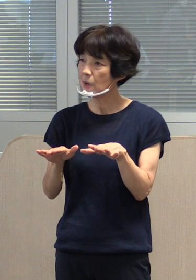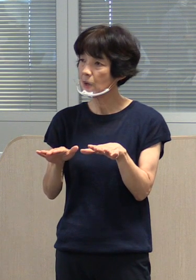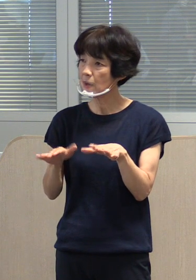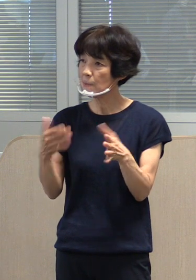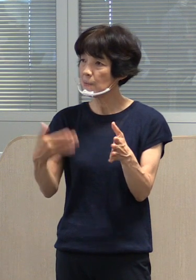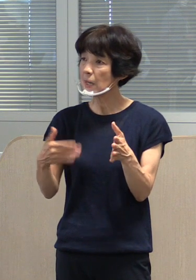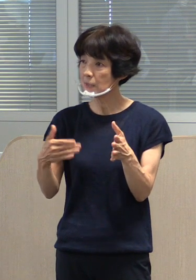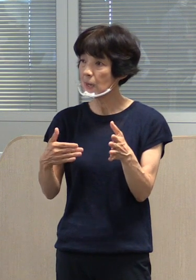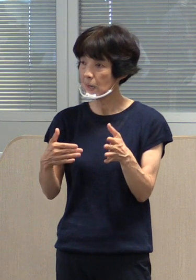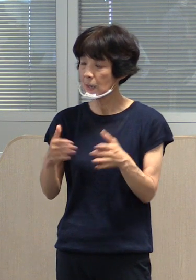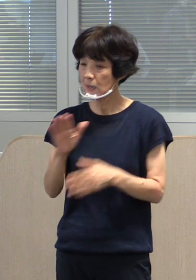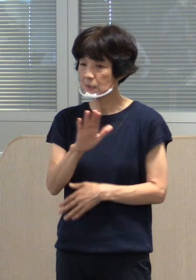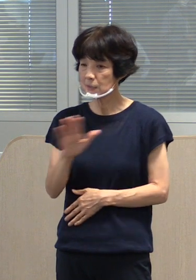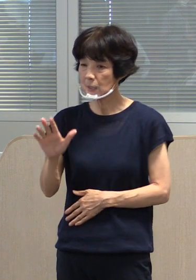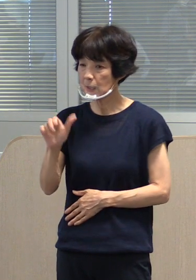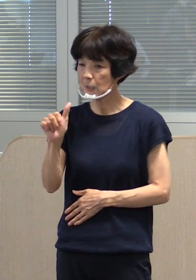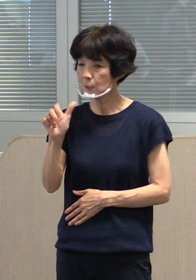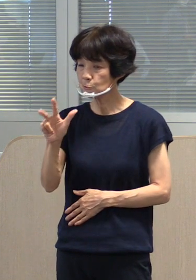だデータ株、